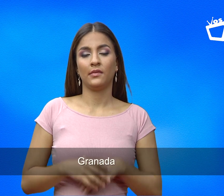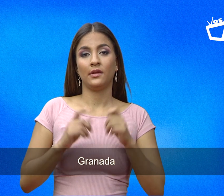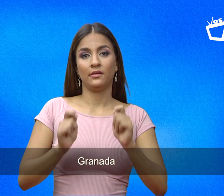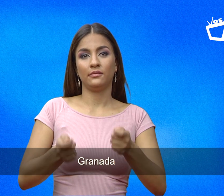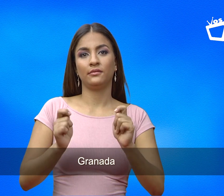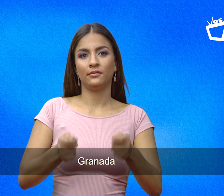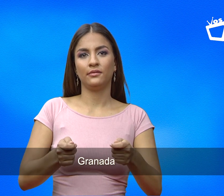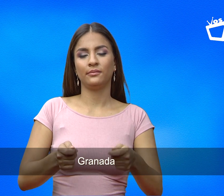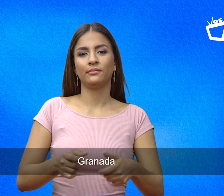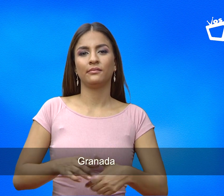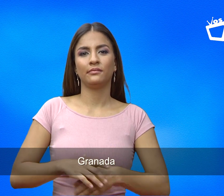granada